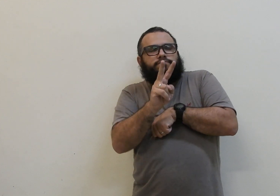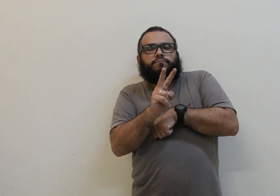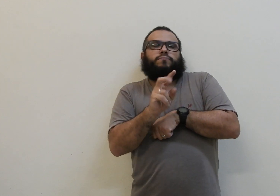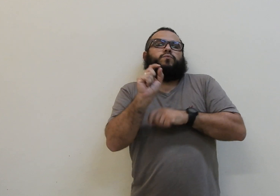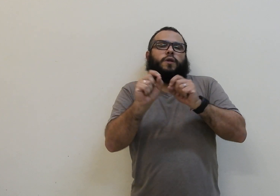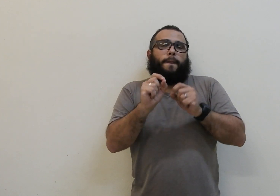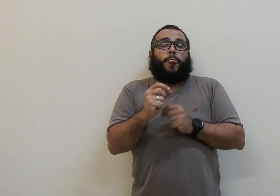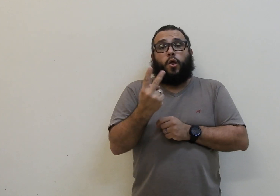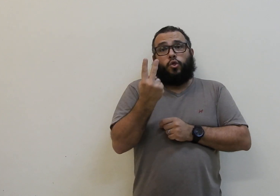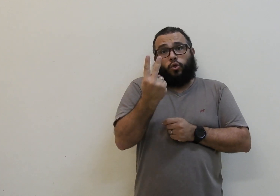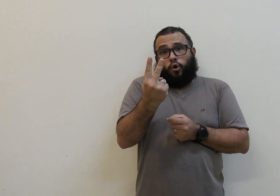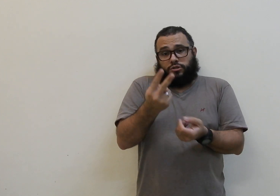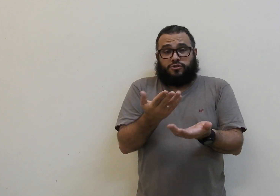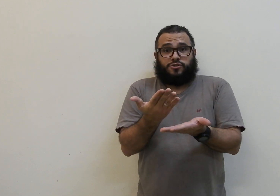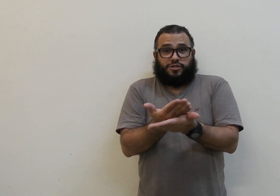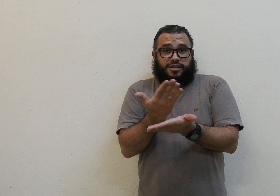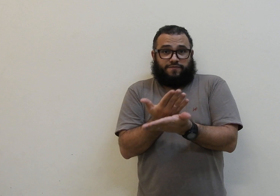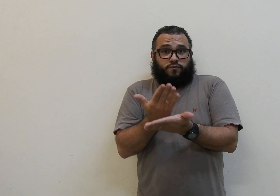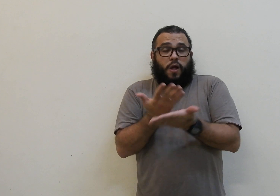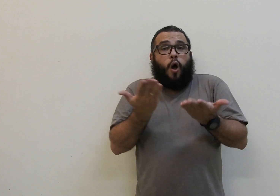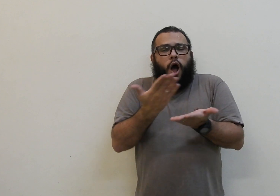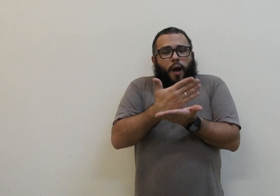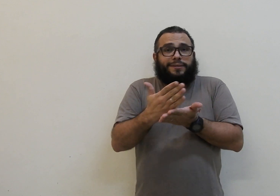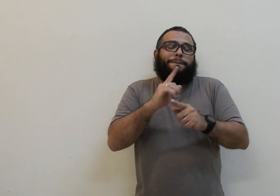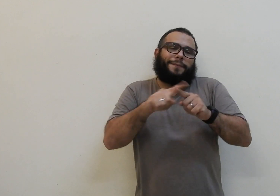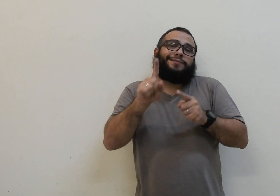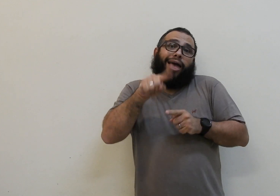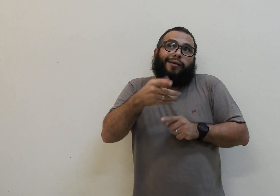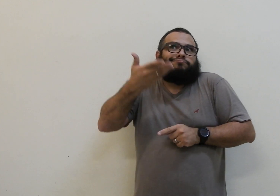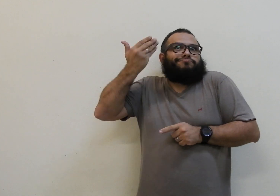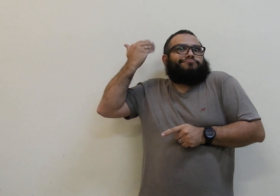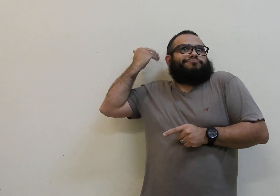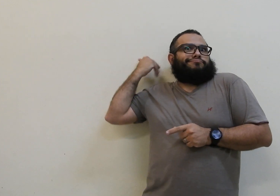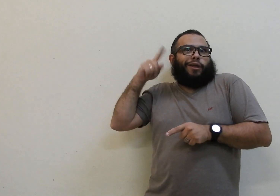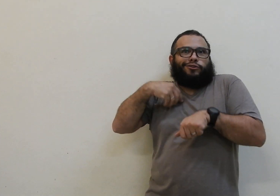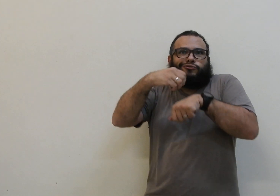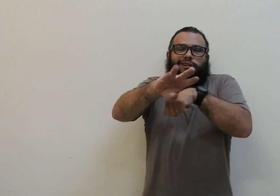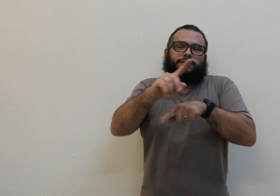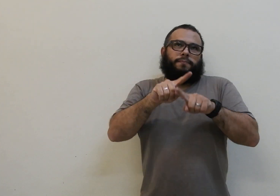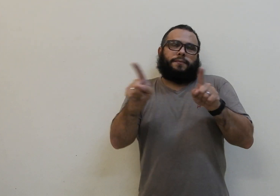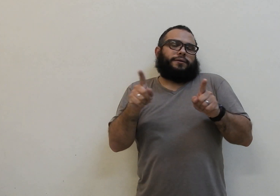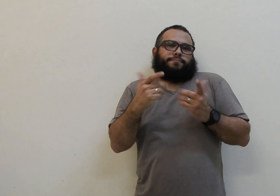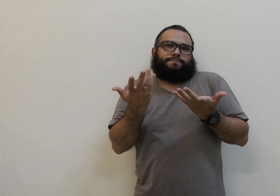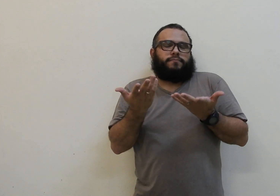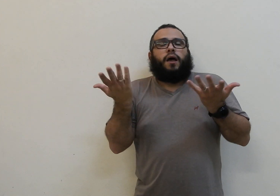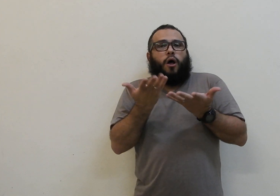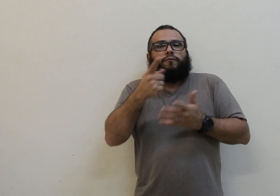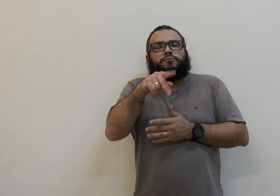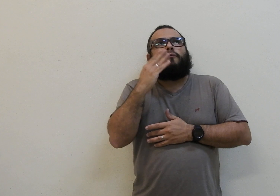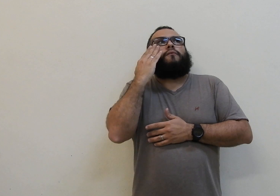Uma dica que eu dou bem importante é que vocês, na verdade já deveria ter dito isso para vocês nas